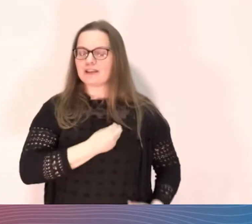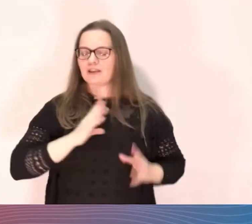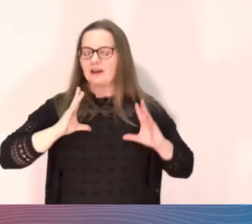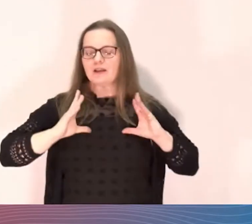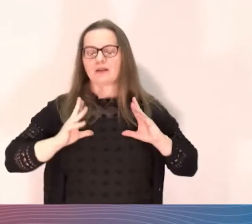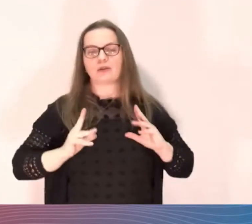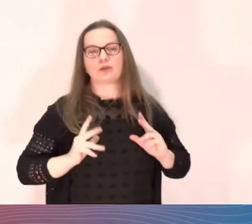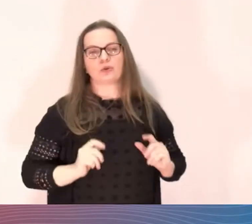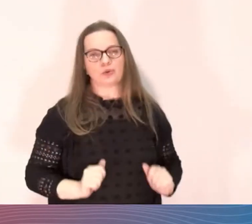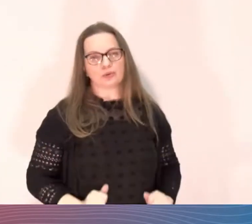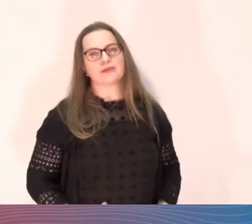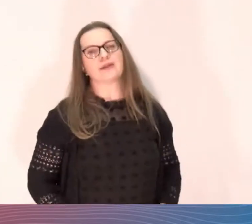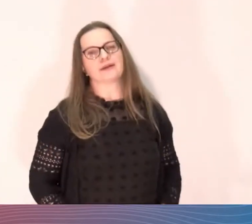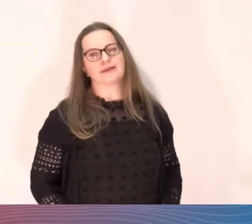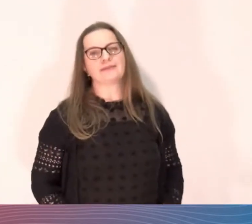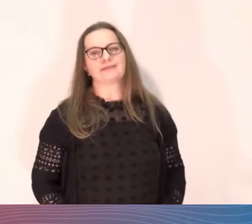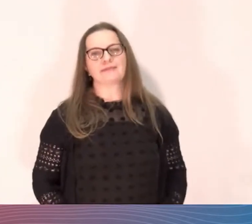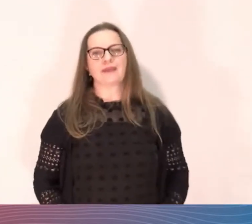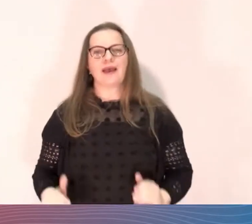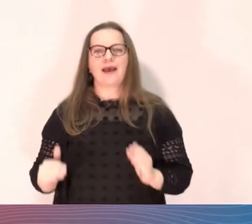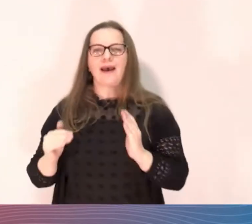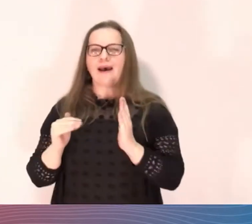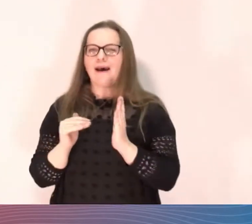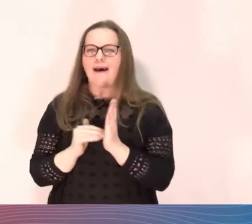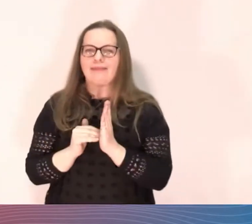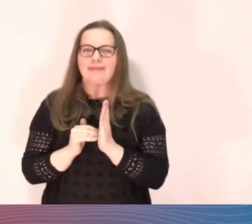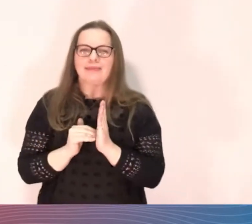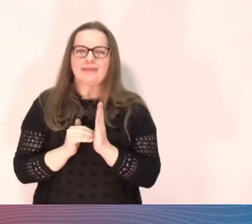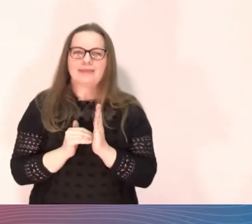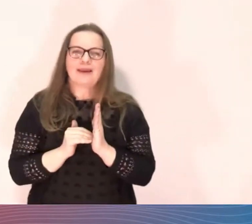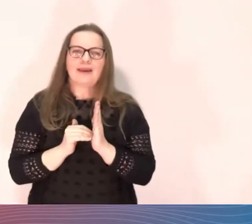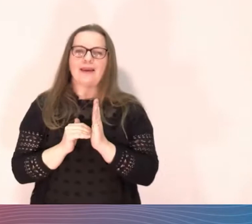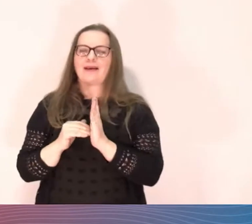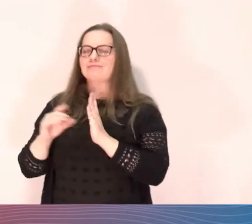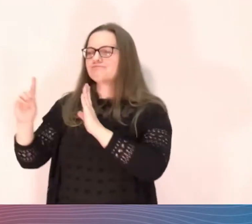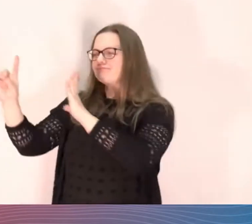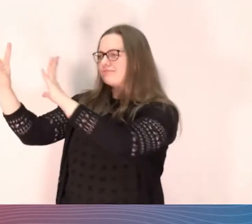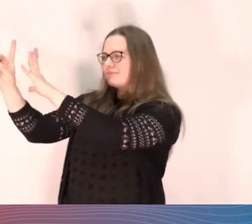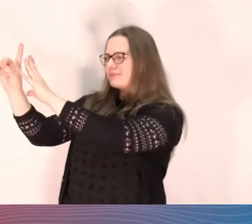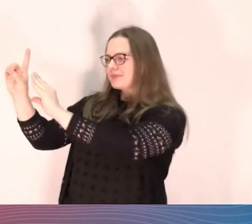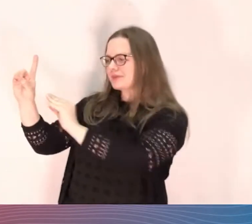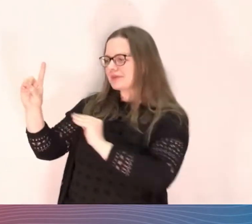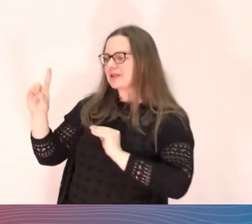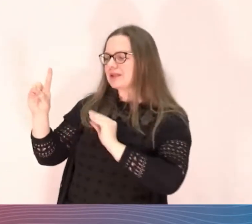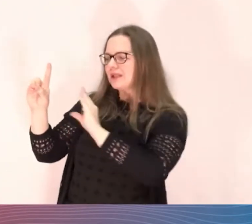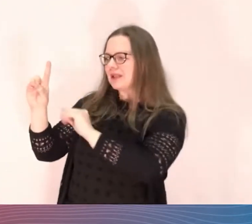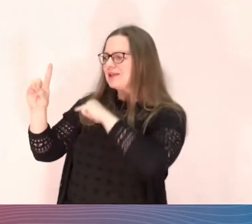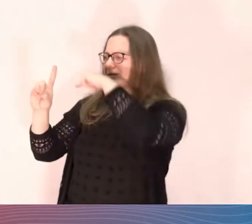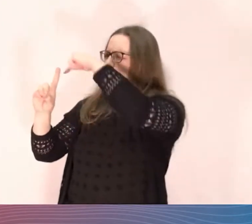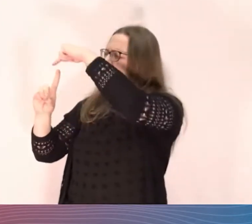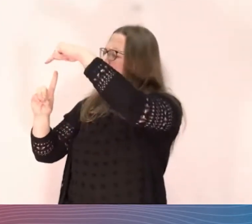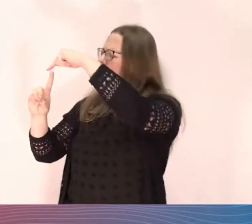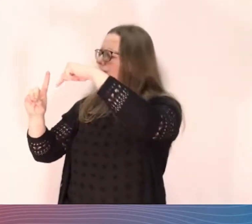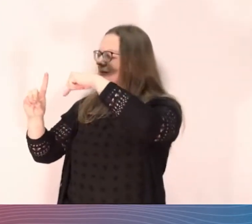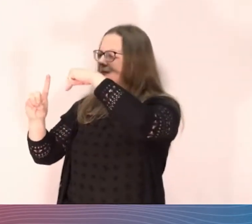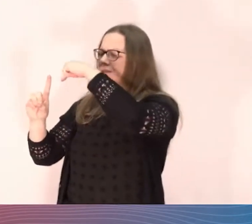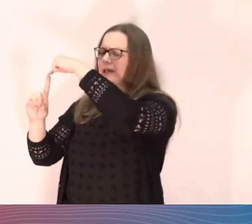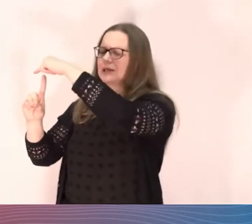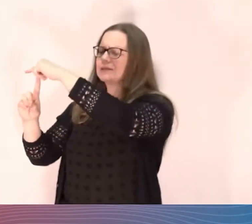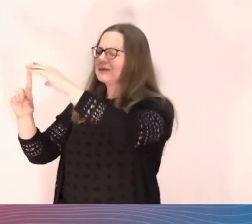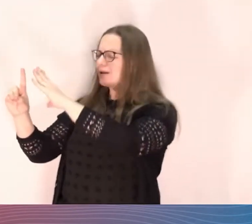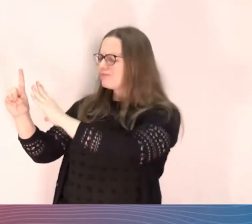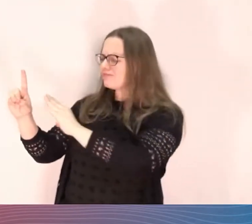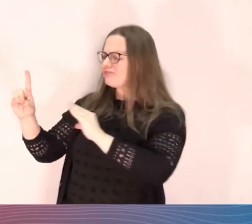tripartido seja tomado pela vida dEle, pela natureza santa dEle, e não só isso. Tomados